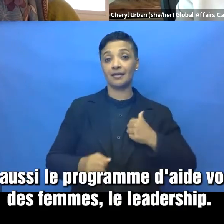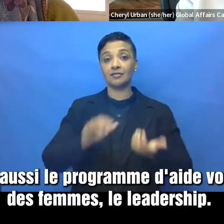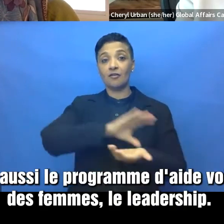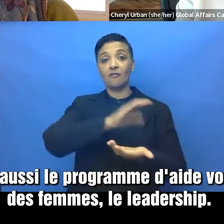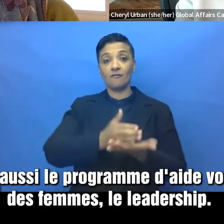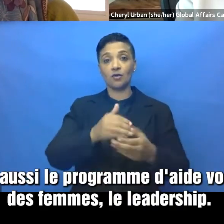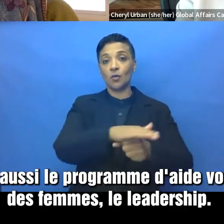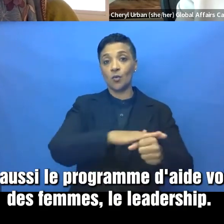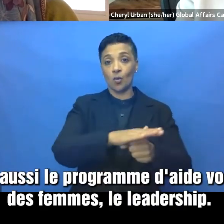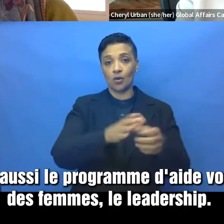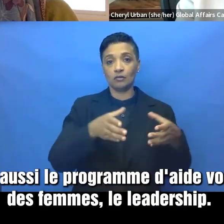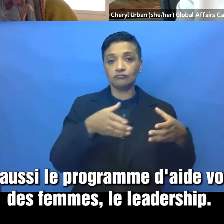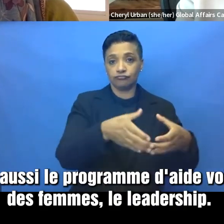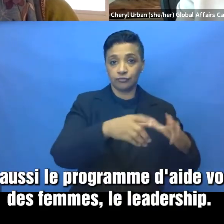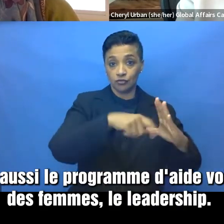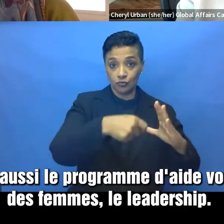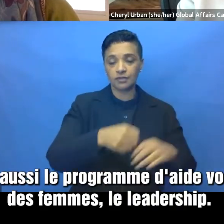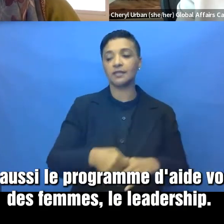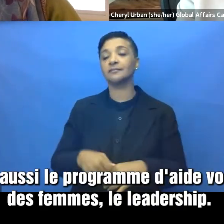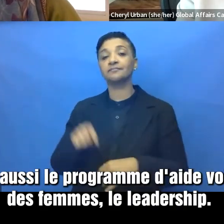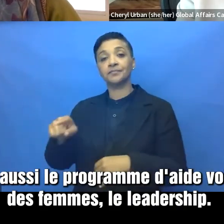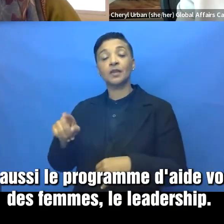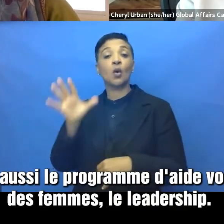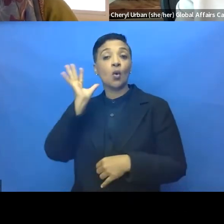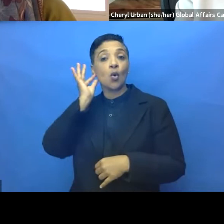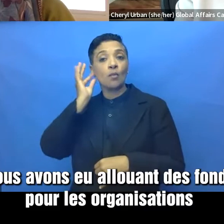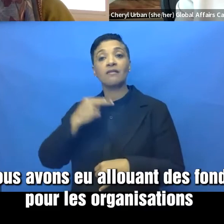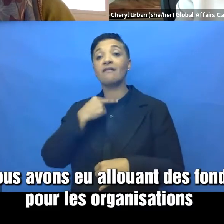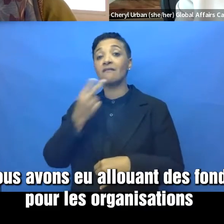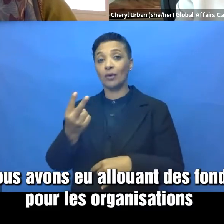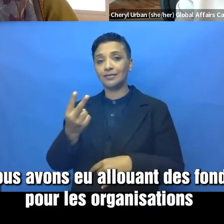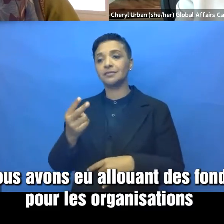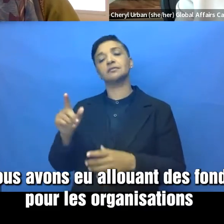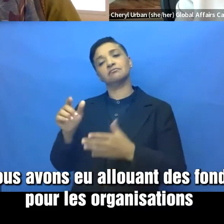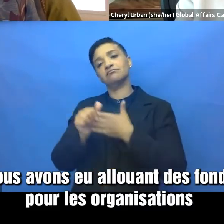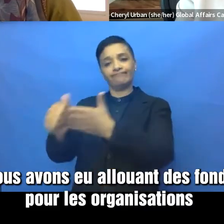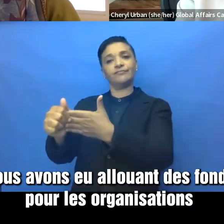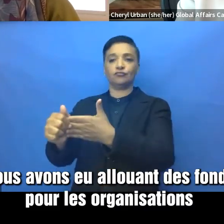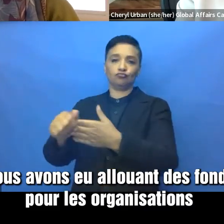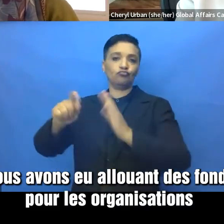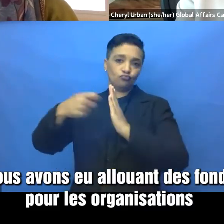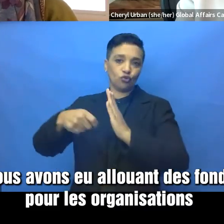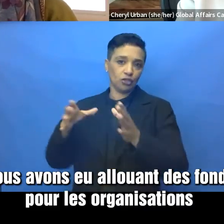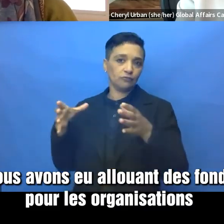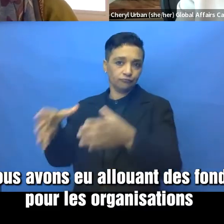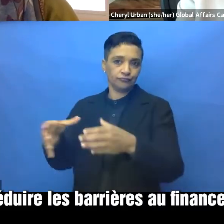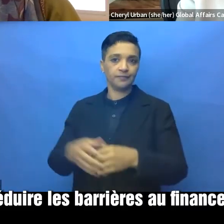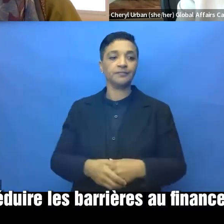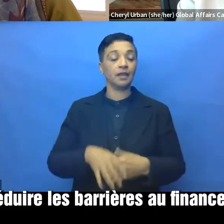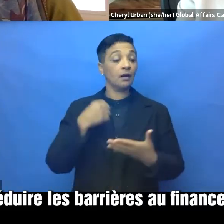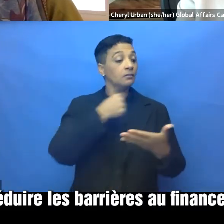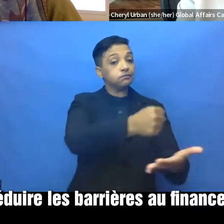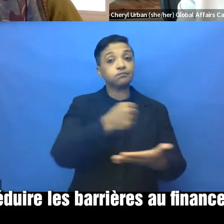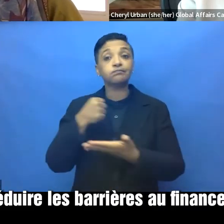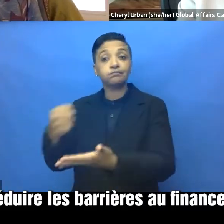avons le Fonds du Canada pour les initiatives climatiques et aussi le programme des Voix des femmes et le